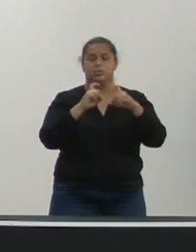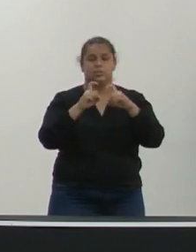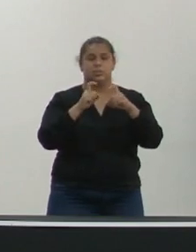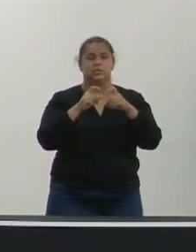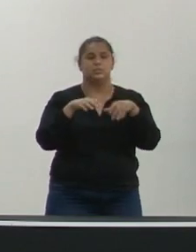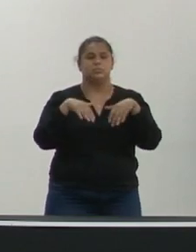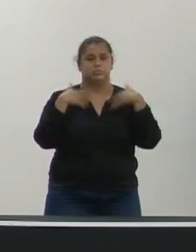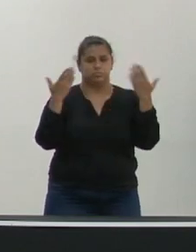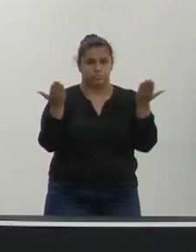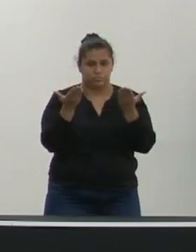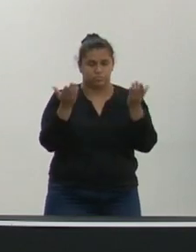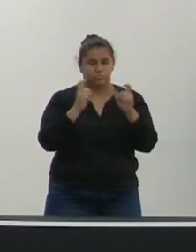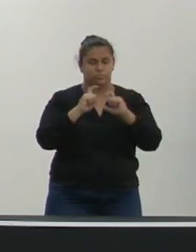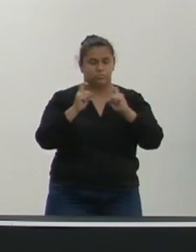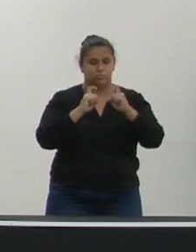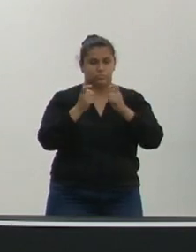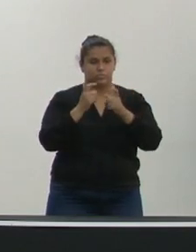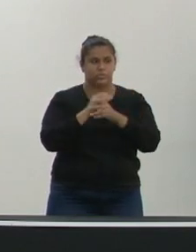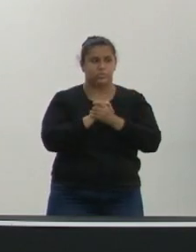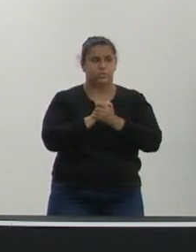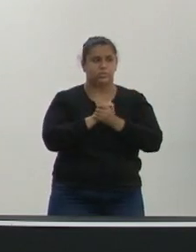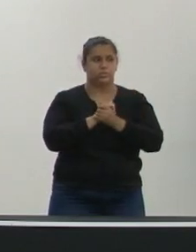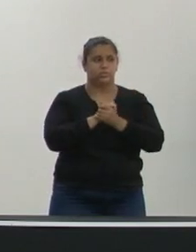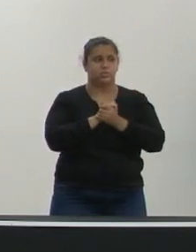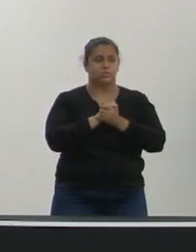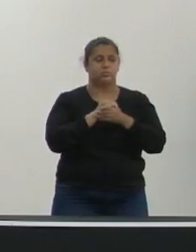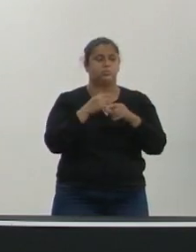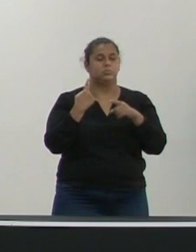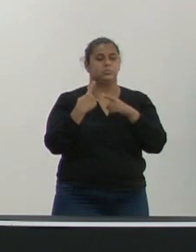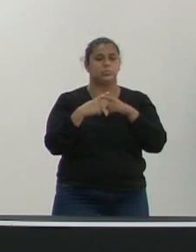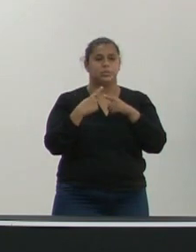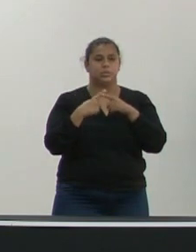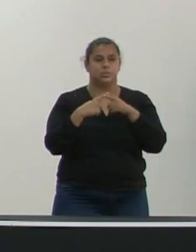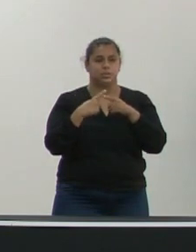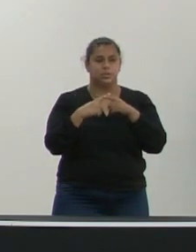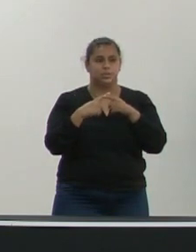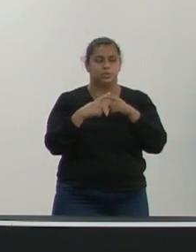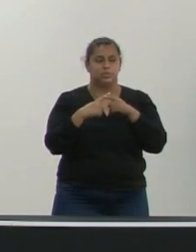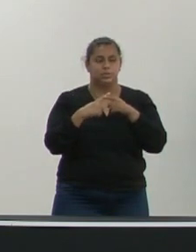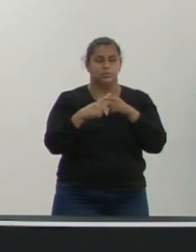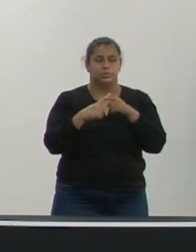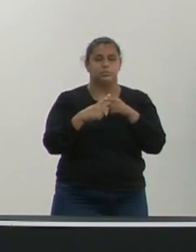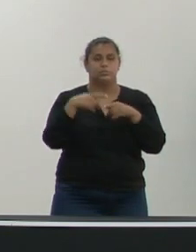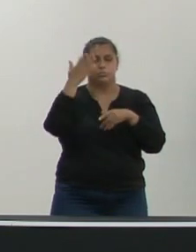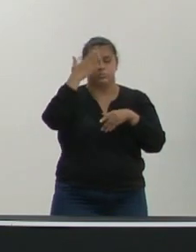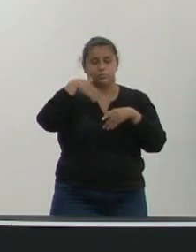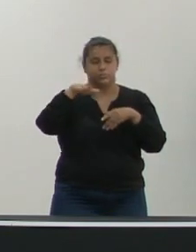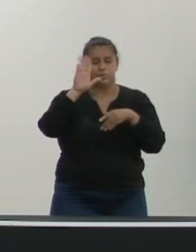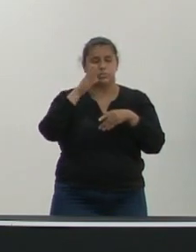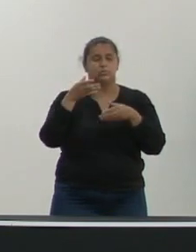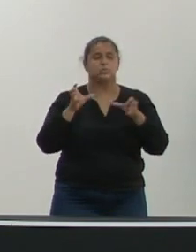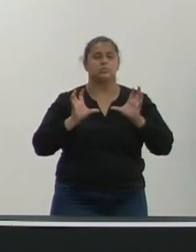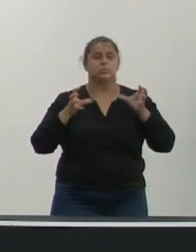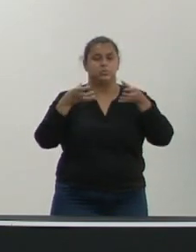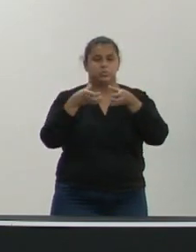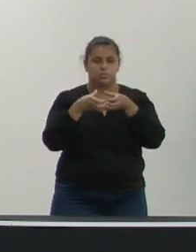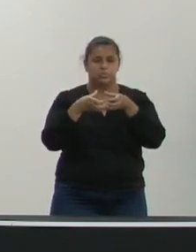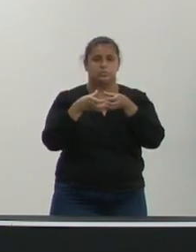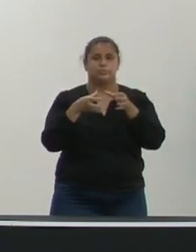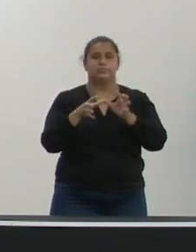hoje, porque não tem nada oficializado junto à comissão. Alguma coisa a falar,